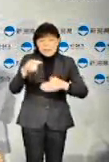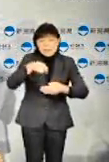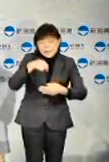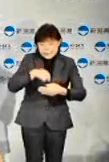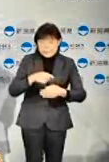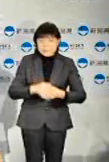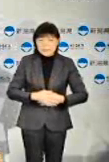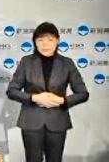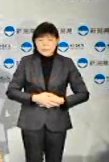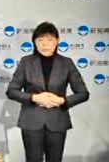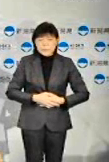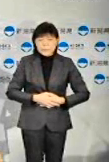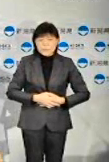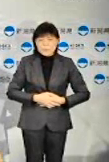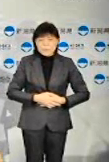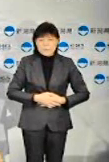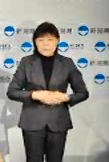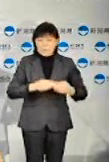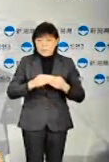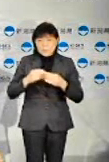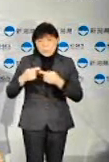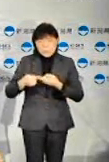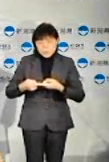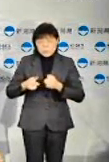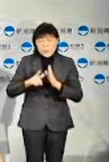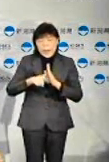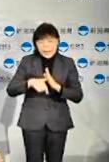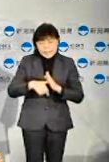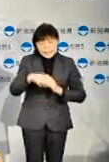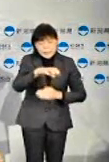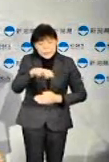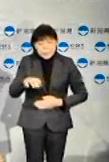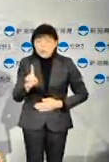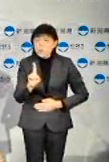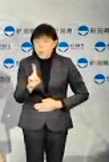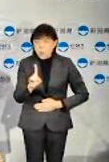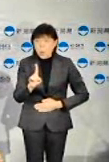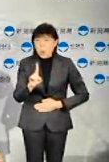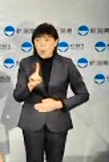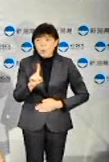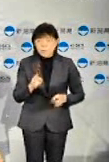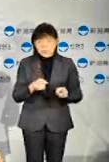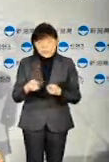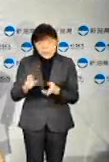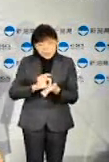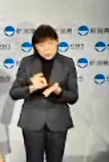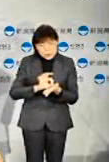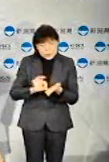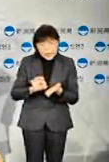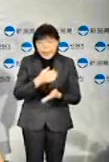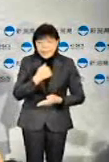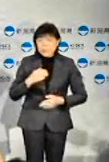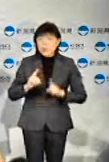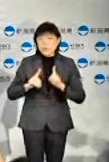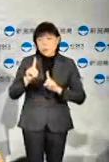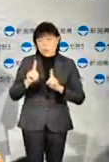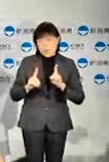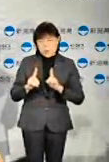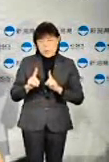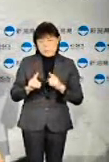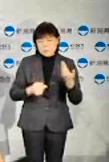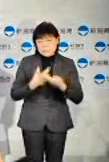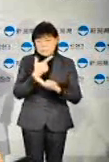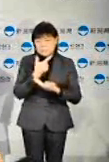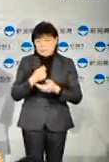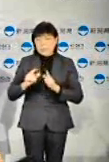も、導入されるとしたら、どのような場所でこういった制度を活用できるっていうことですか。 ちょっ